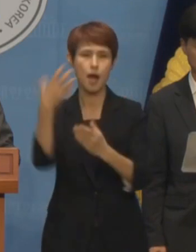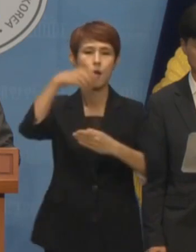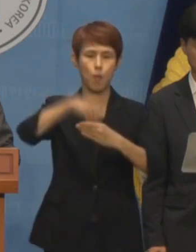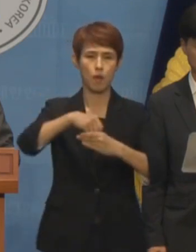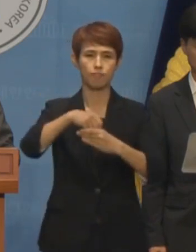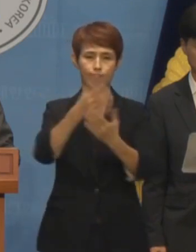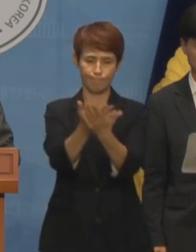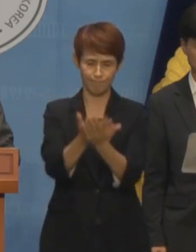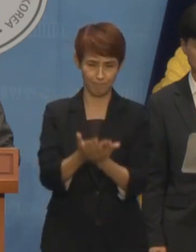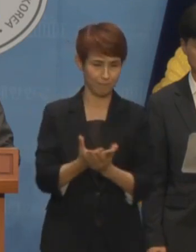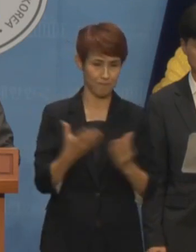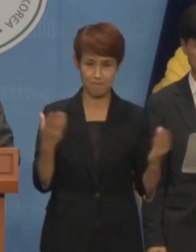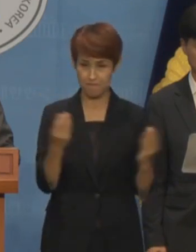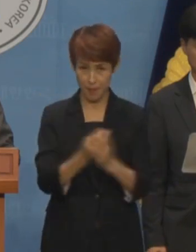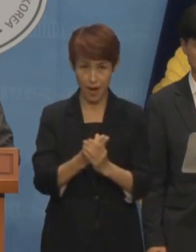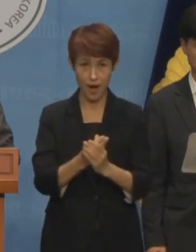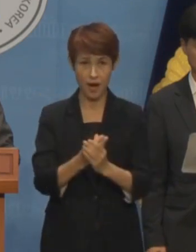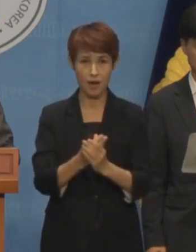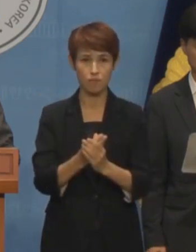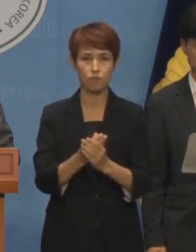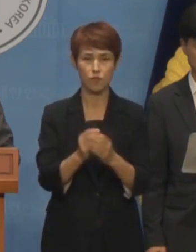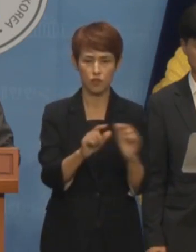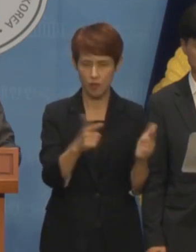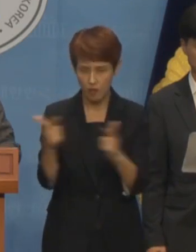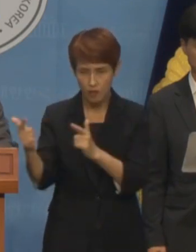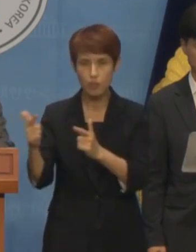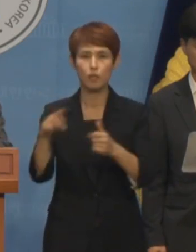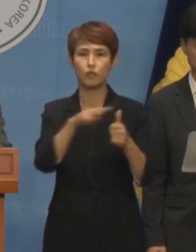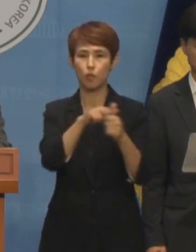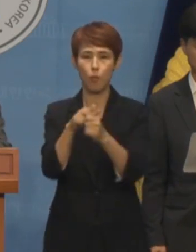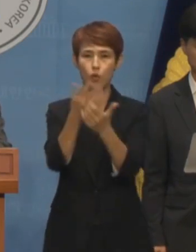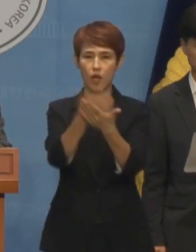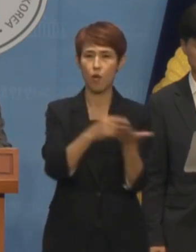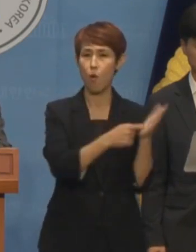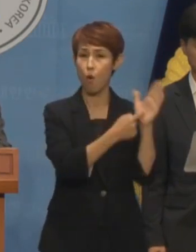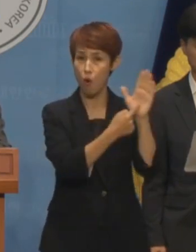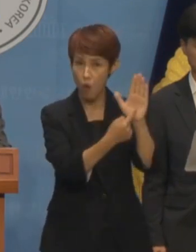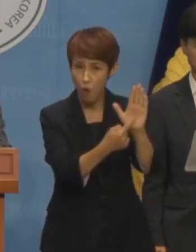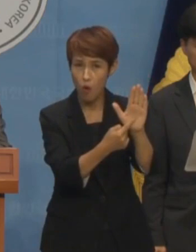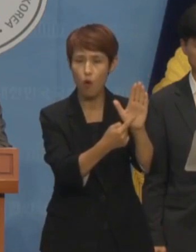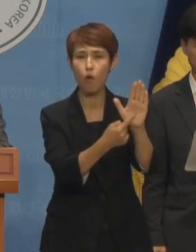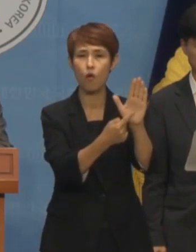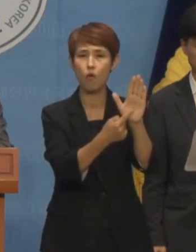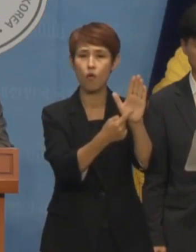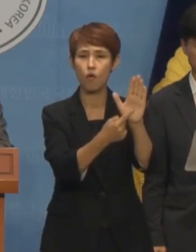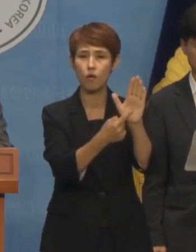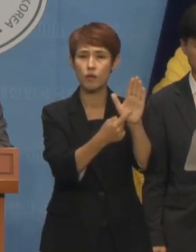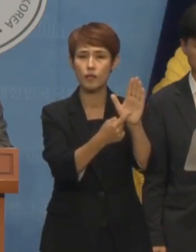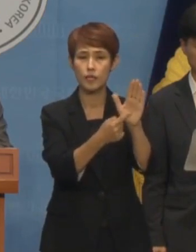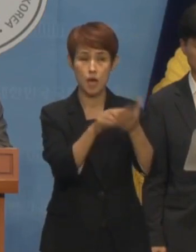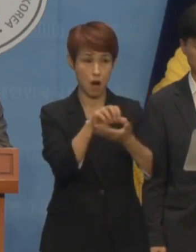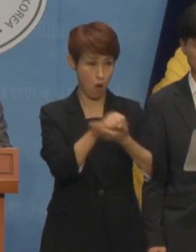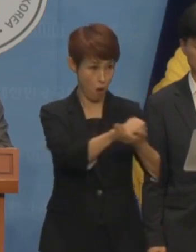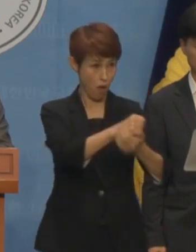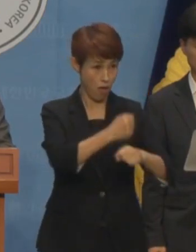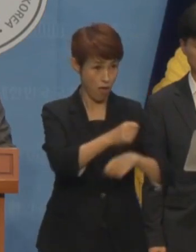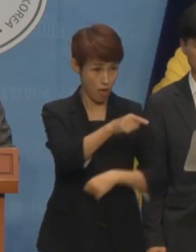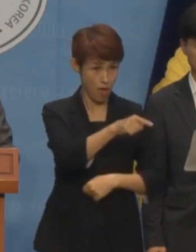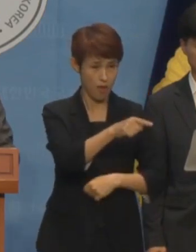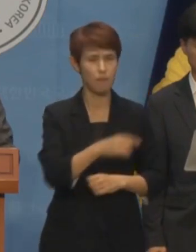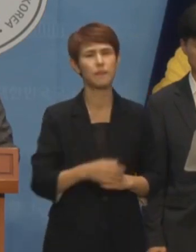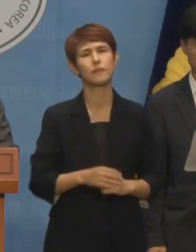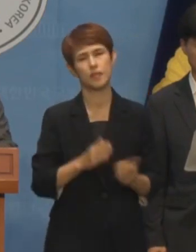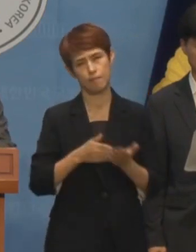의결 절차를 마무리하고 각종 정보와 자료 공개, 내실 있는 청문 절차 요구를 수용할 것을